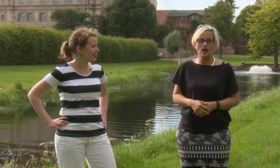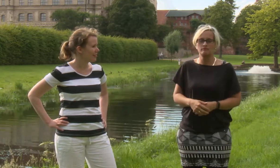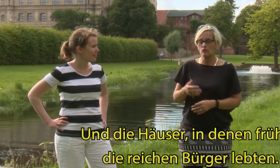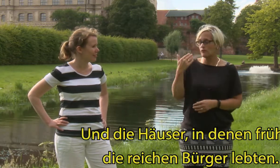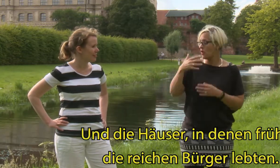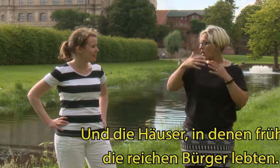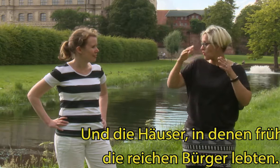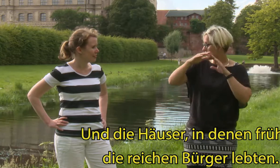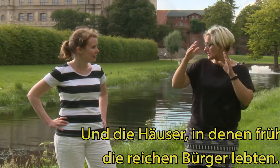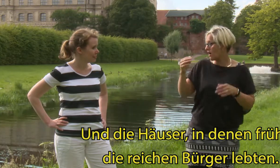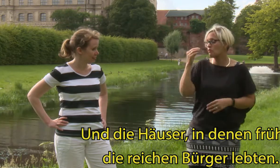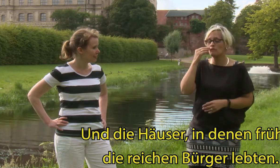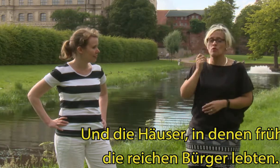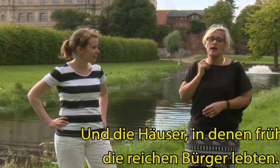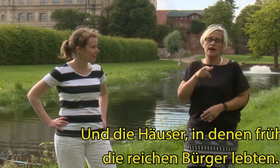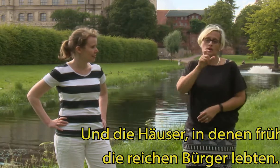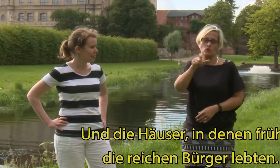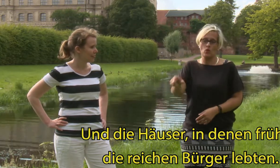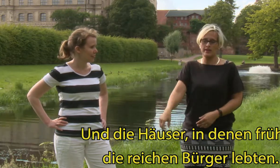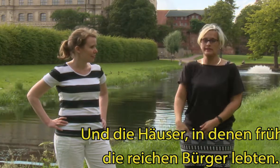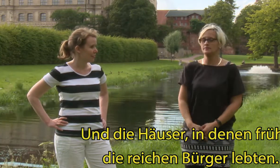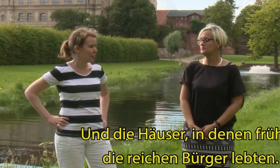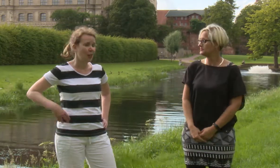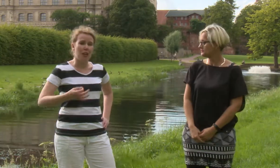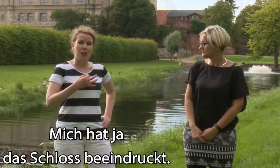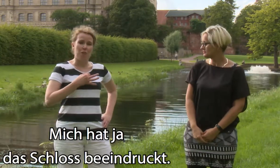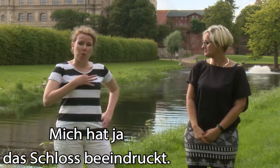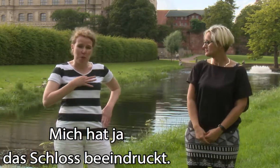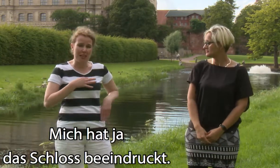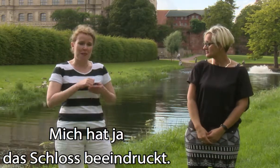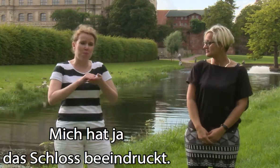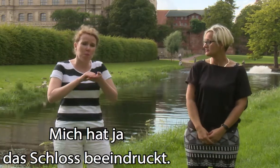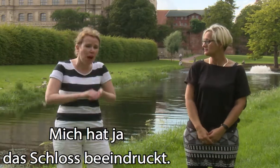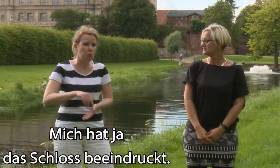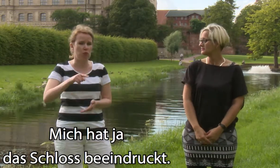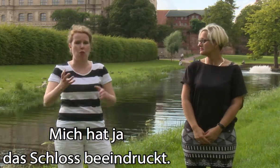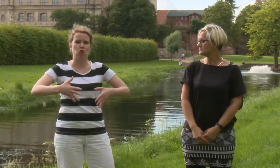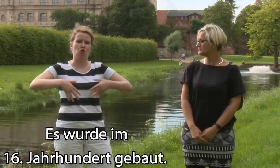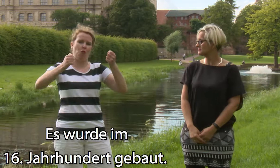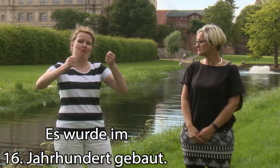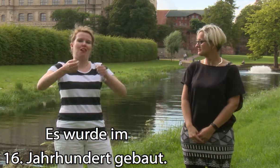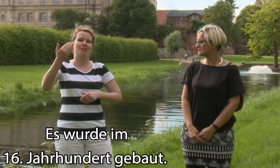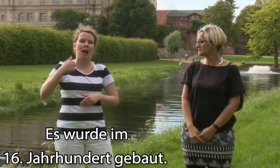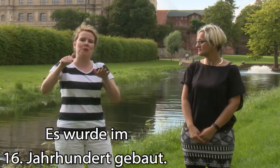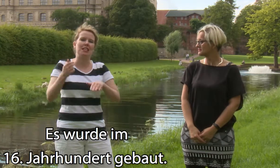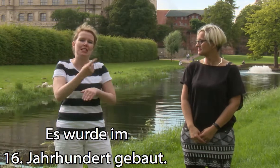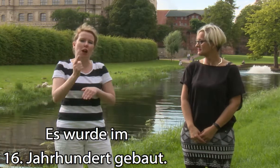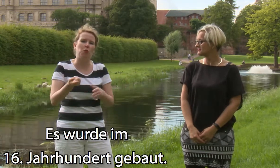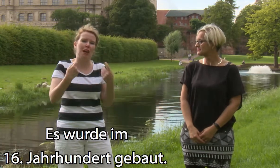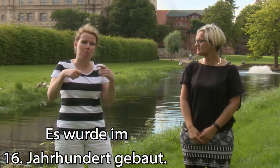Und die Häuser, in denen früher die reichen Bürger lebten. Mich hat ja das Schloss beeindruckt. Es wurde im 16. Jahrhundert gebaut.